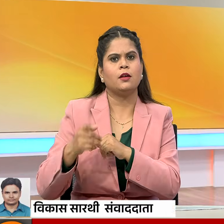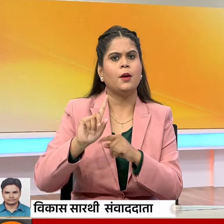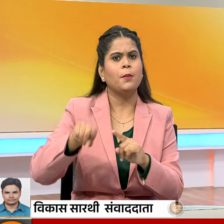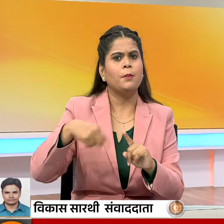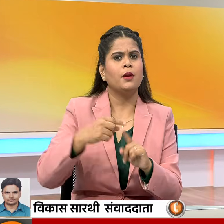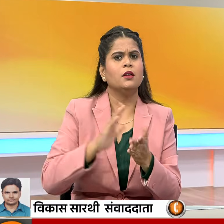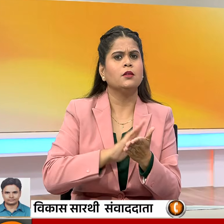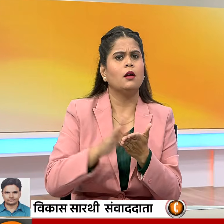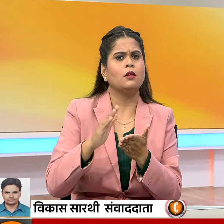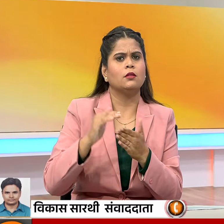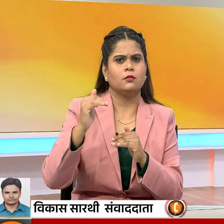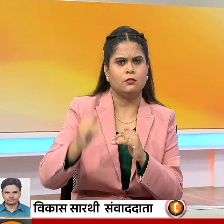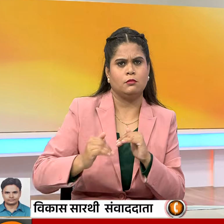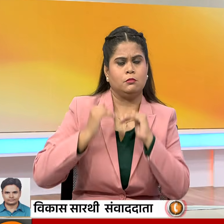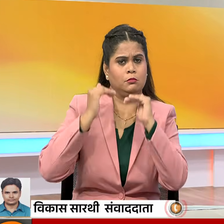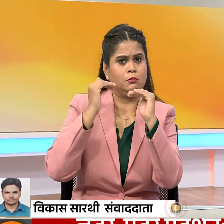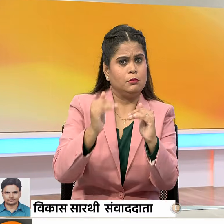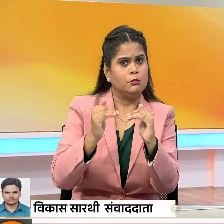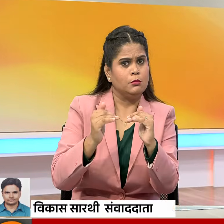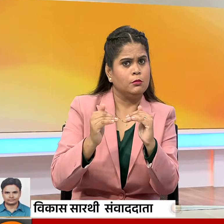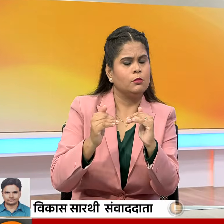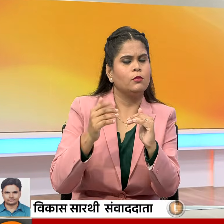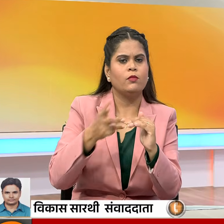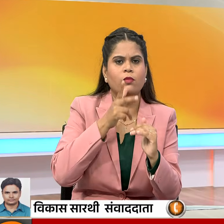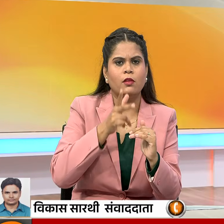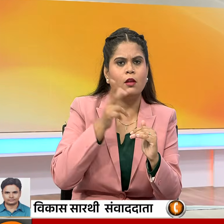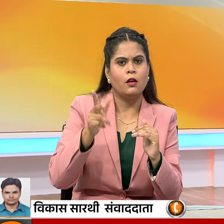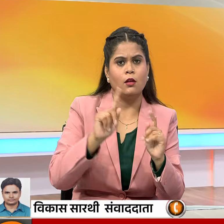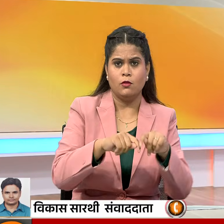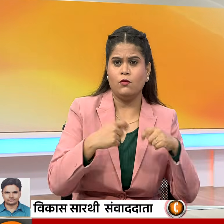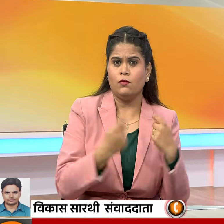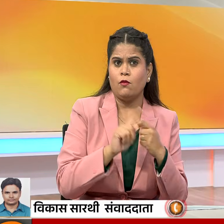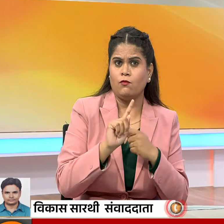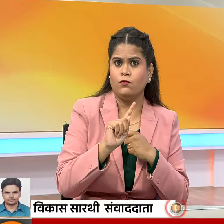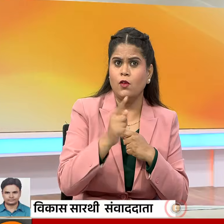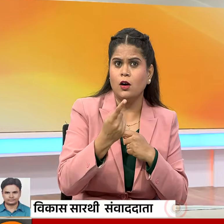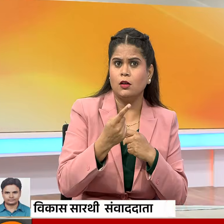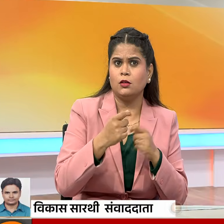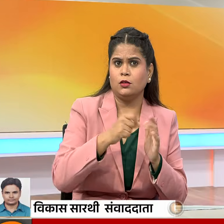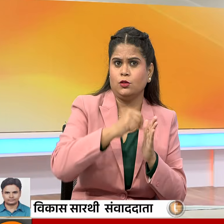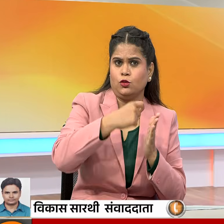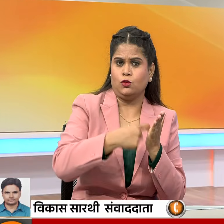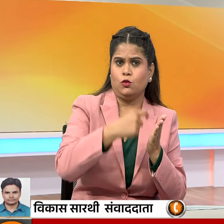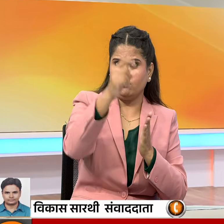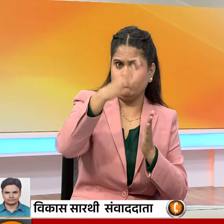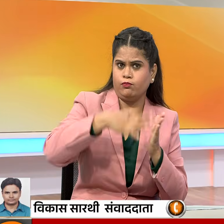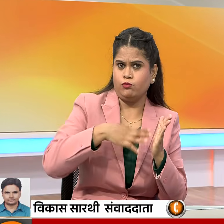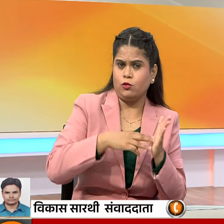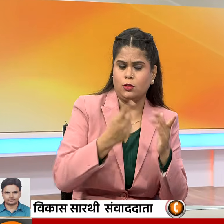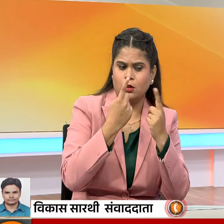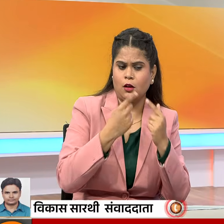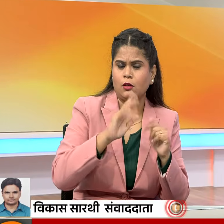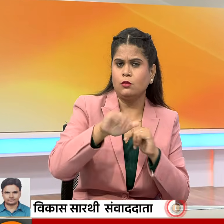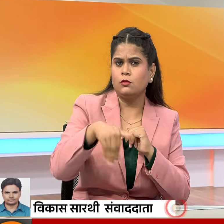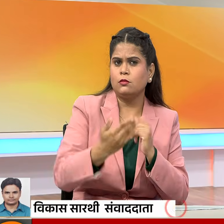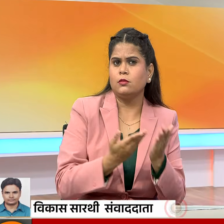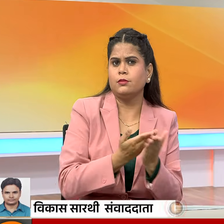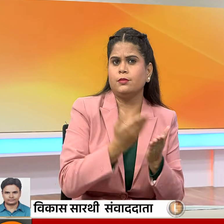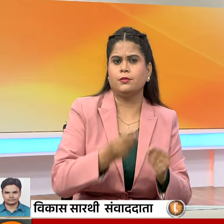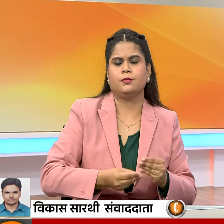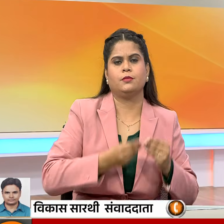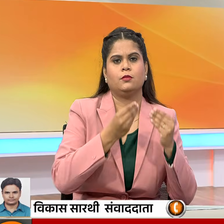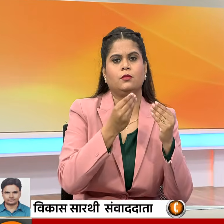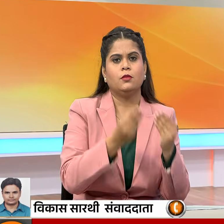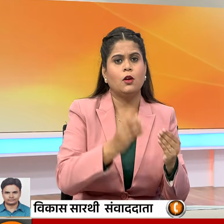इस कमेटी से आग्रह किया है कि जितना जल्द से जल्द वो अपनी पहली इंटरिम रिपोर्ट दे सकें उतना बेहतर होगा, ताकि कोर्ट आने वाले